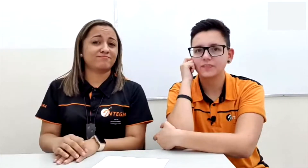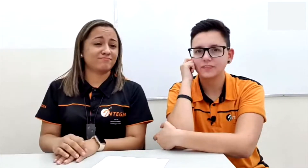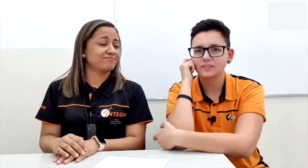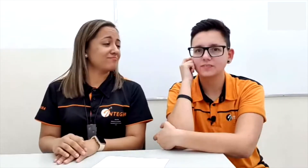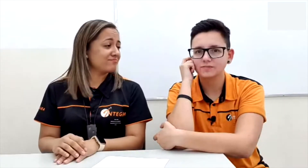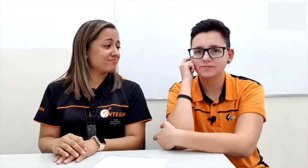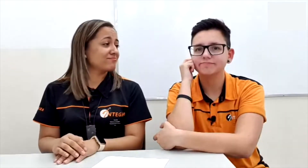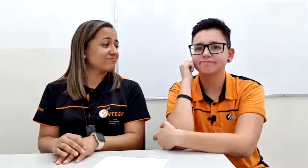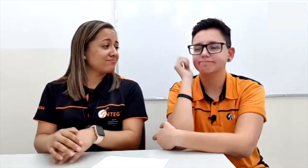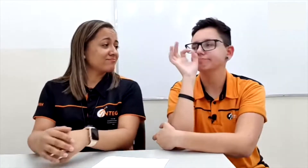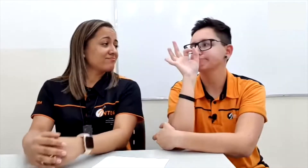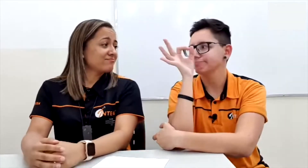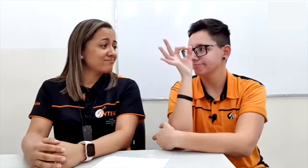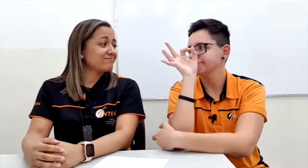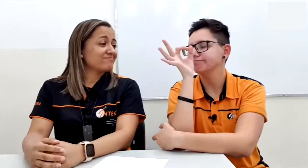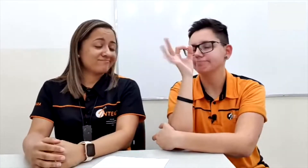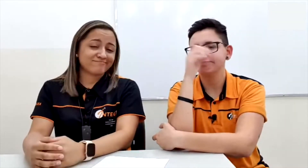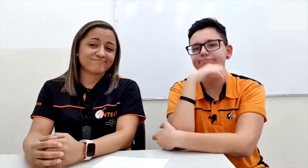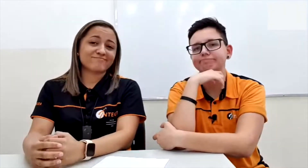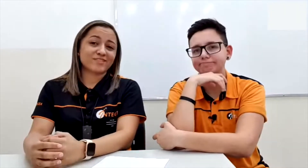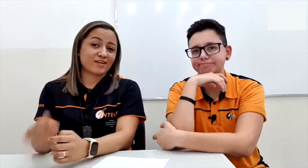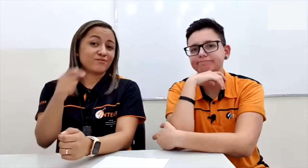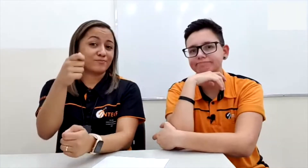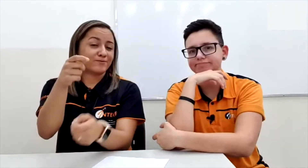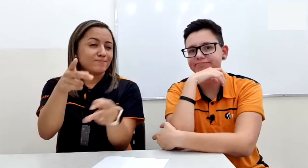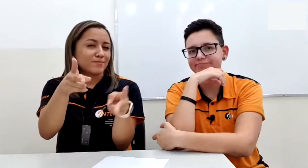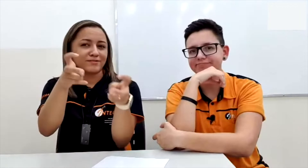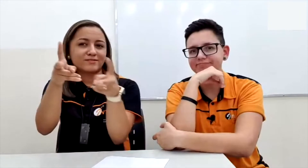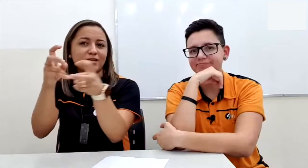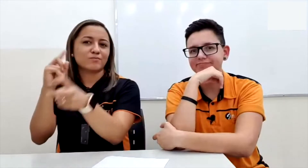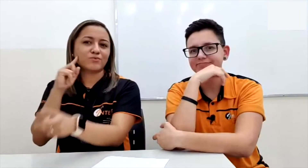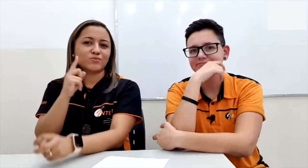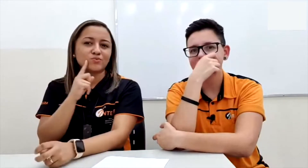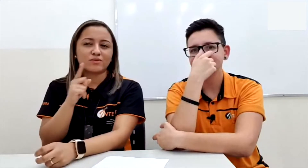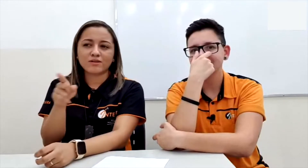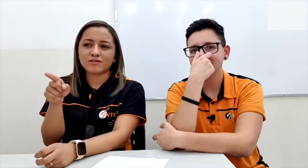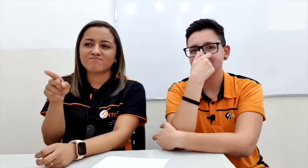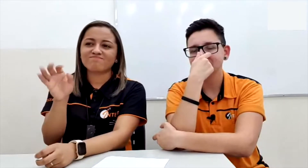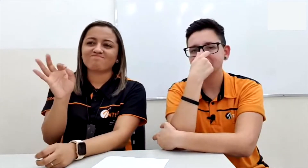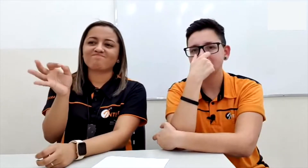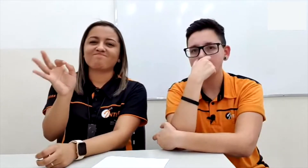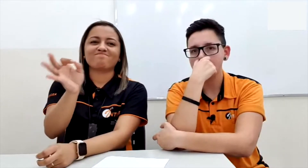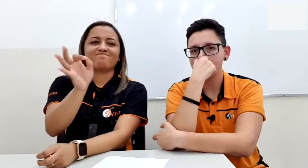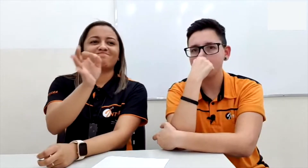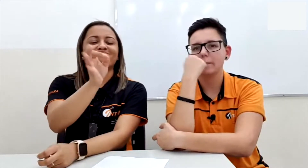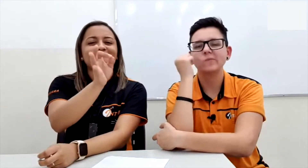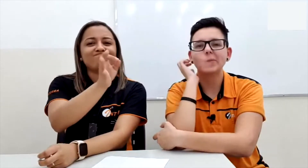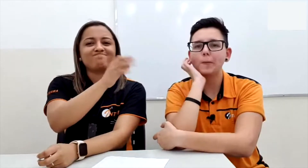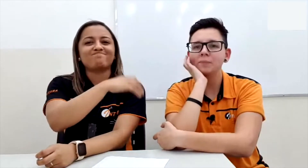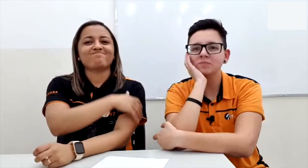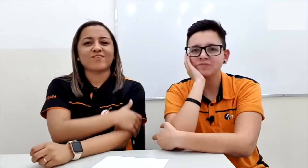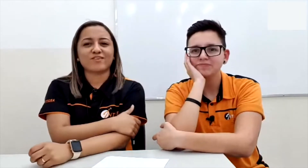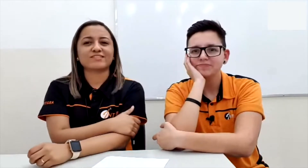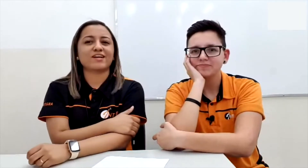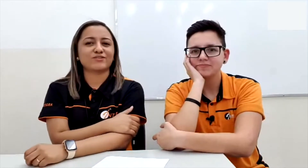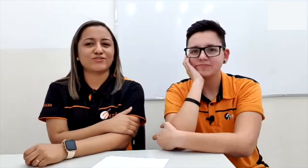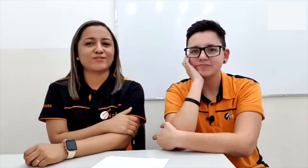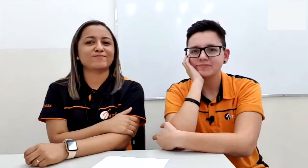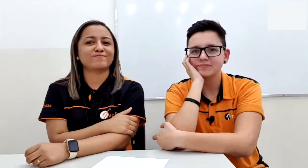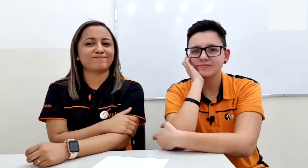muito importante, acompanhar a expressão quando a gente faz o sinal. E aí vocês podem perceber aí que o